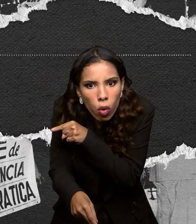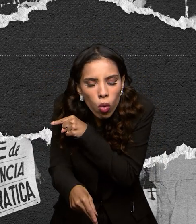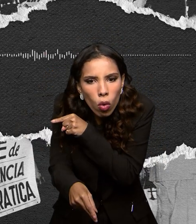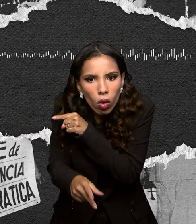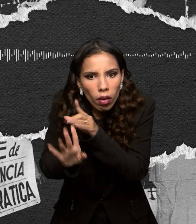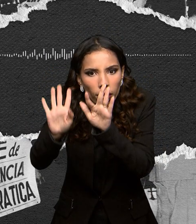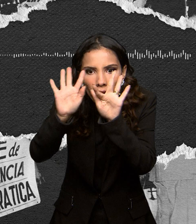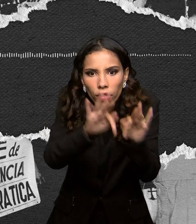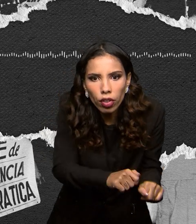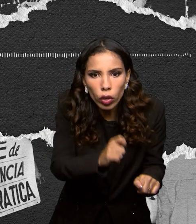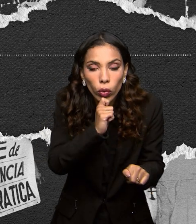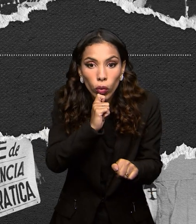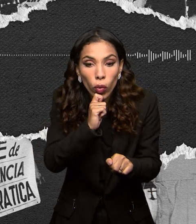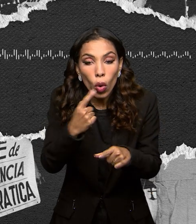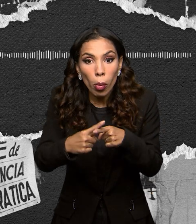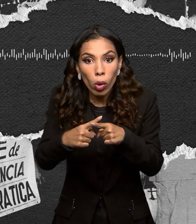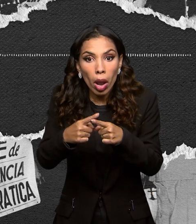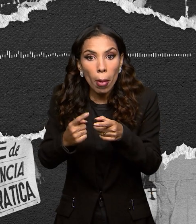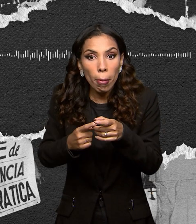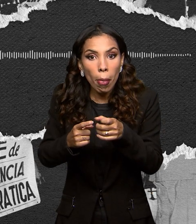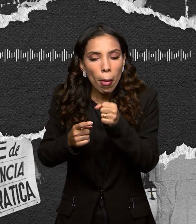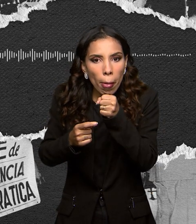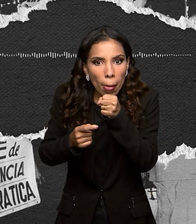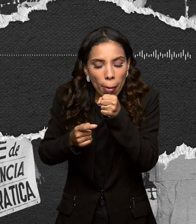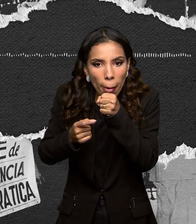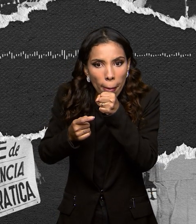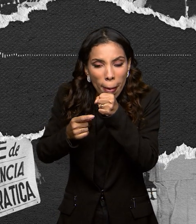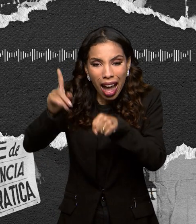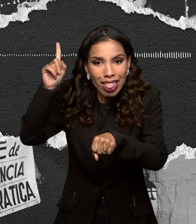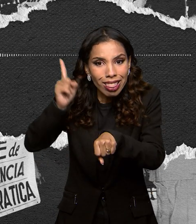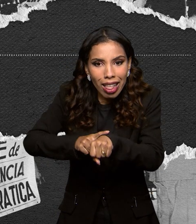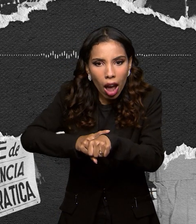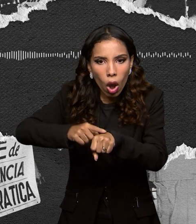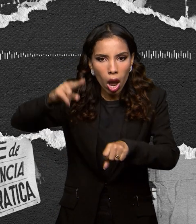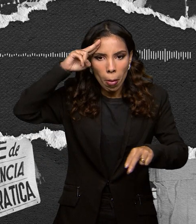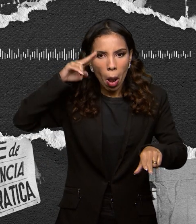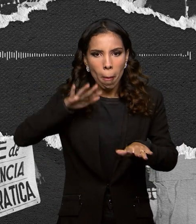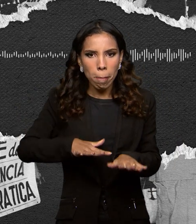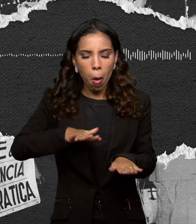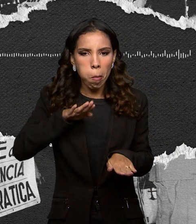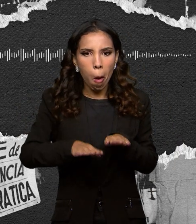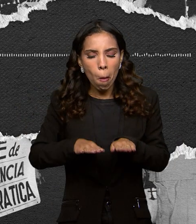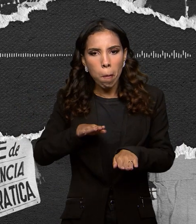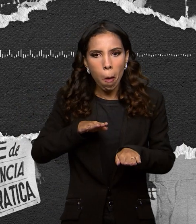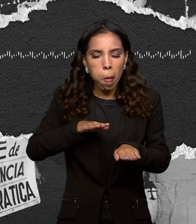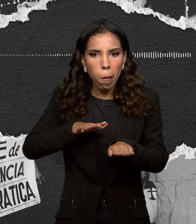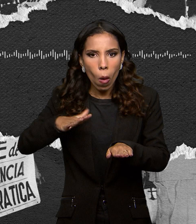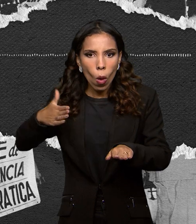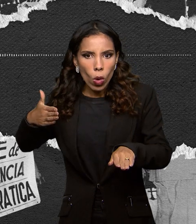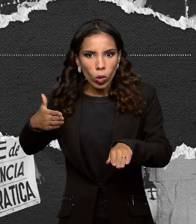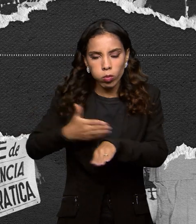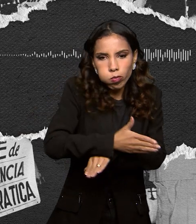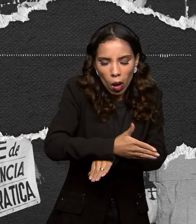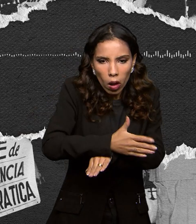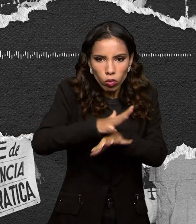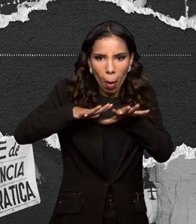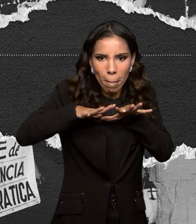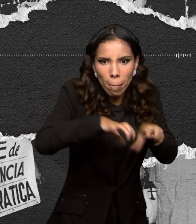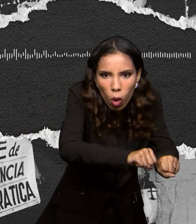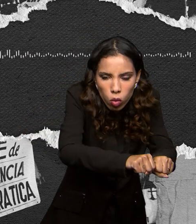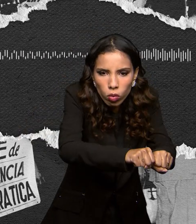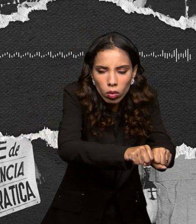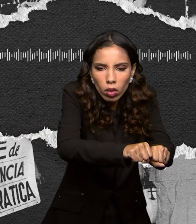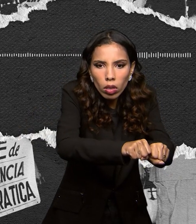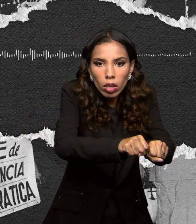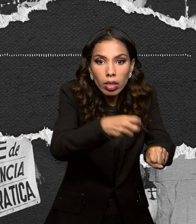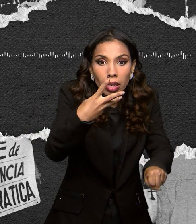fim. É que logo depois disso, a emissora foi fechada pelos militares e 36 colegas nossos foram demitidos. E é por isso